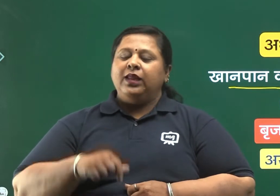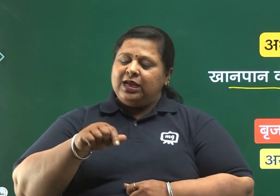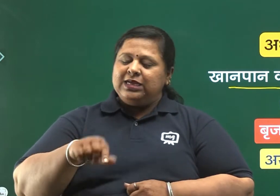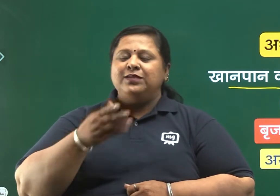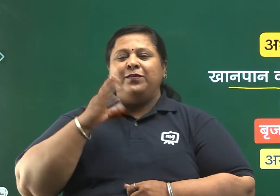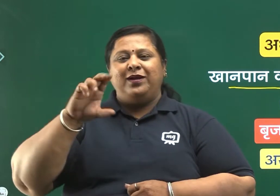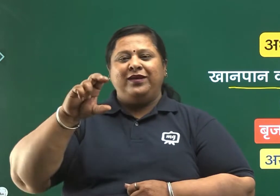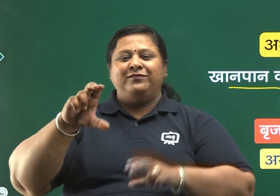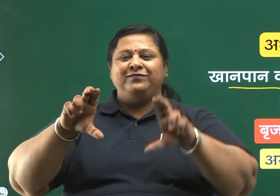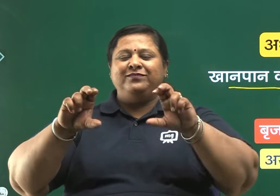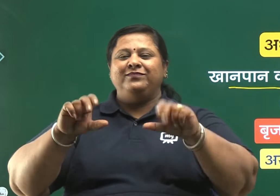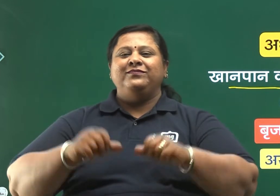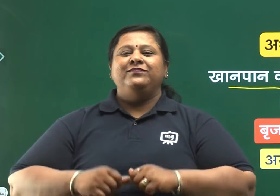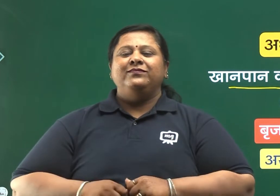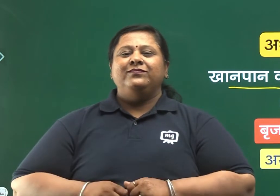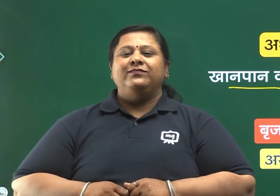इस पाठ में